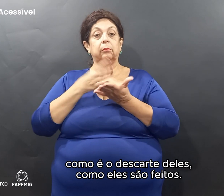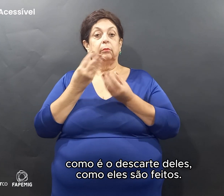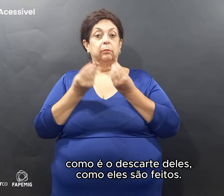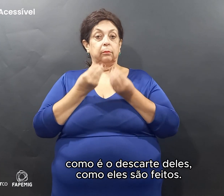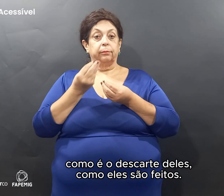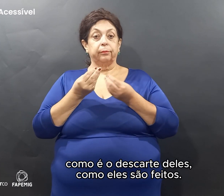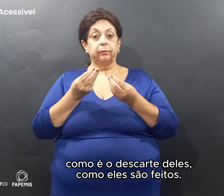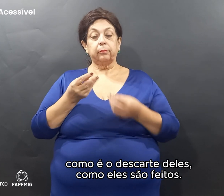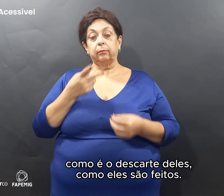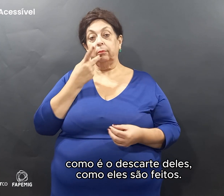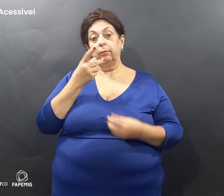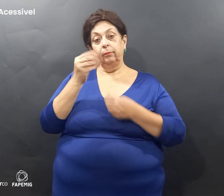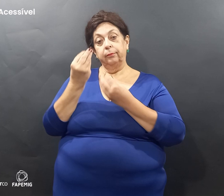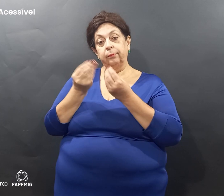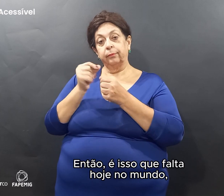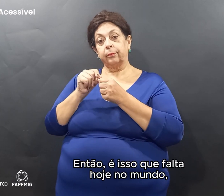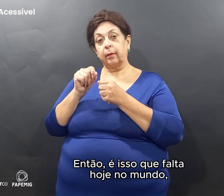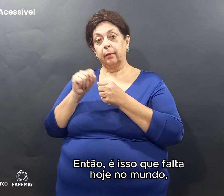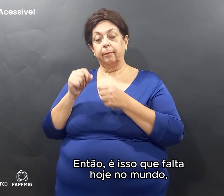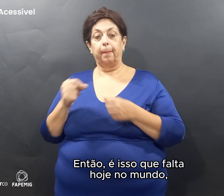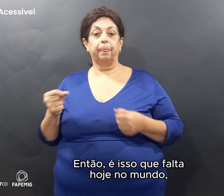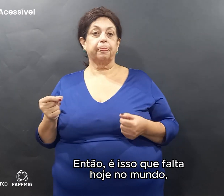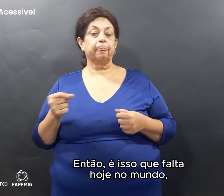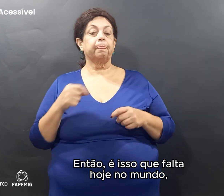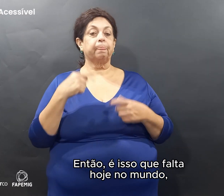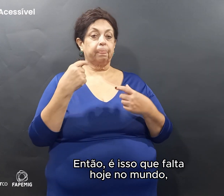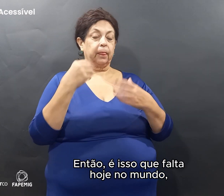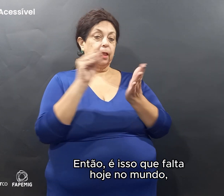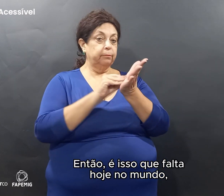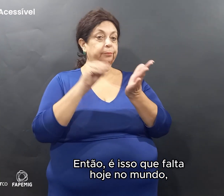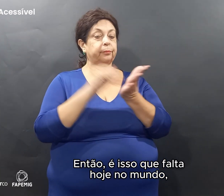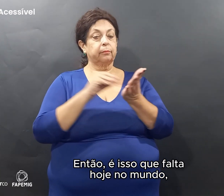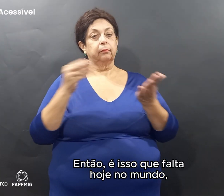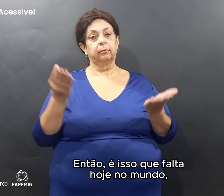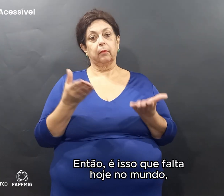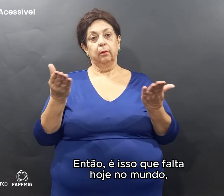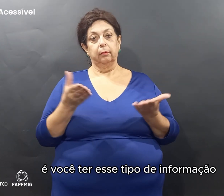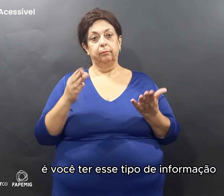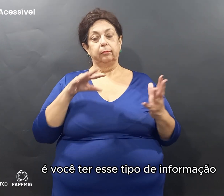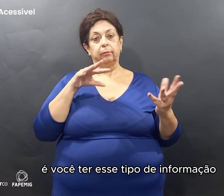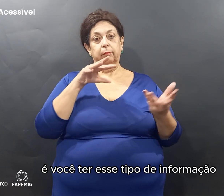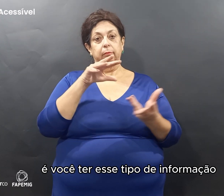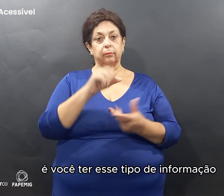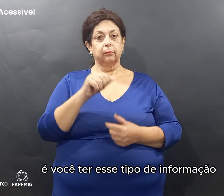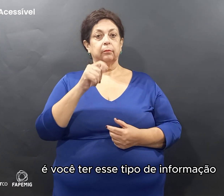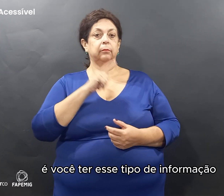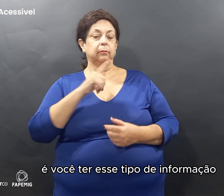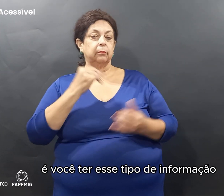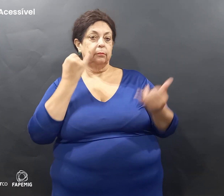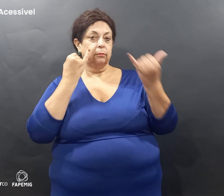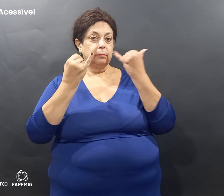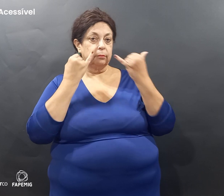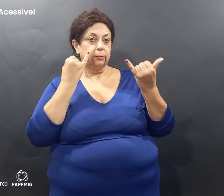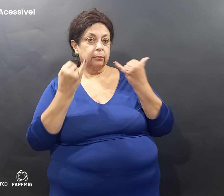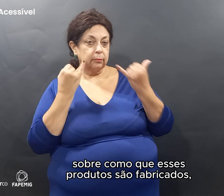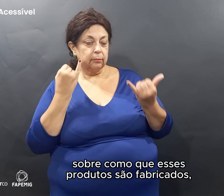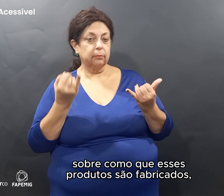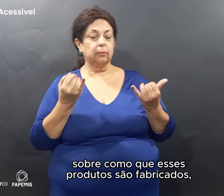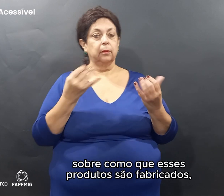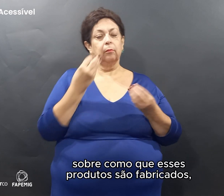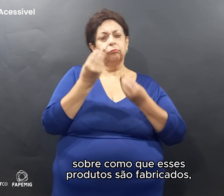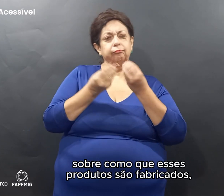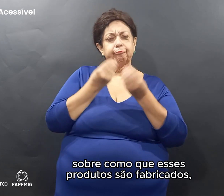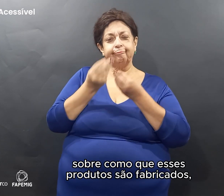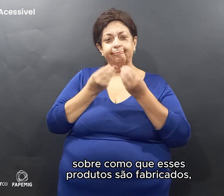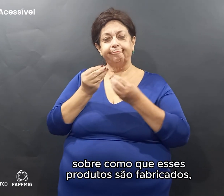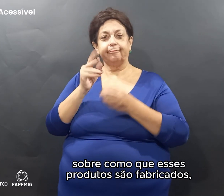deles, como que eles são feitos. Então, é isso que falta hoje no mundo, é você ter esse tipo de informação sobre